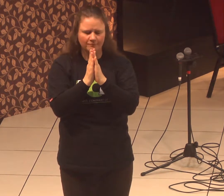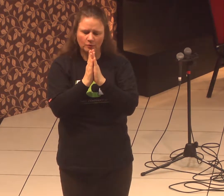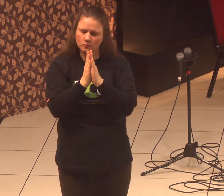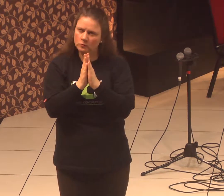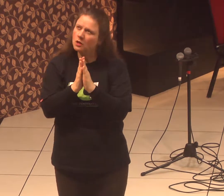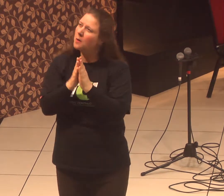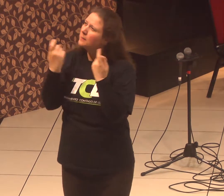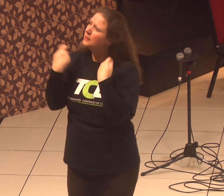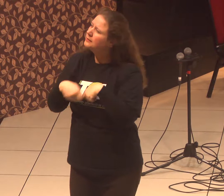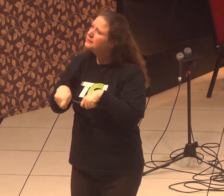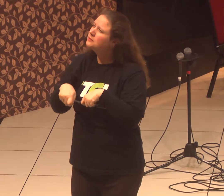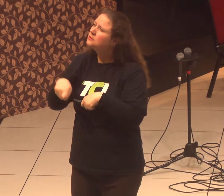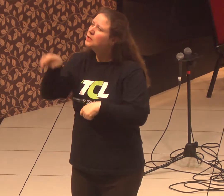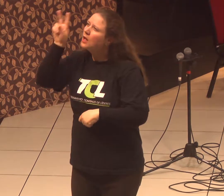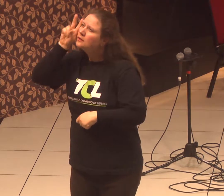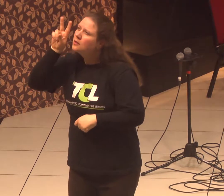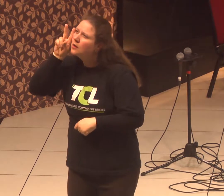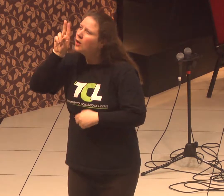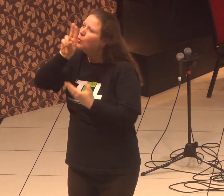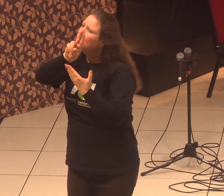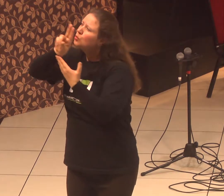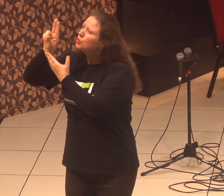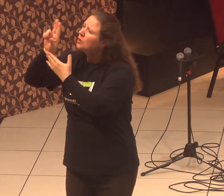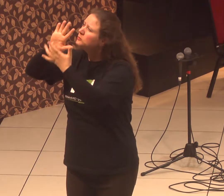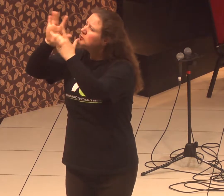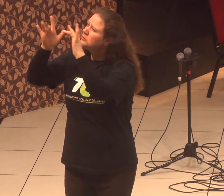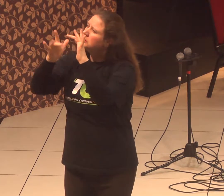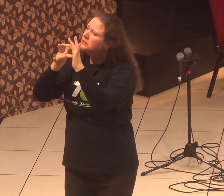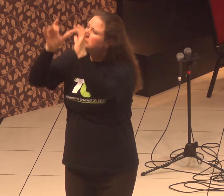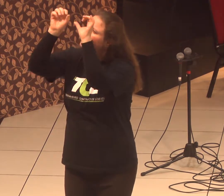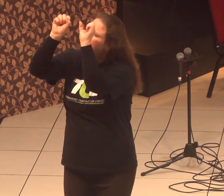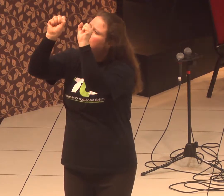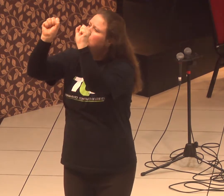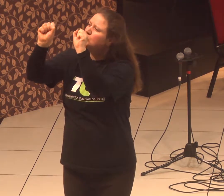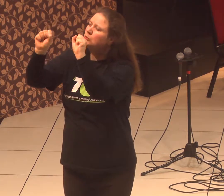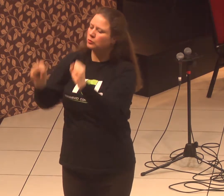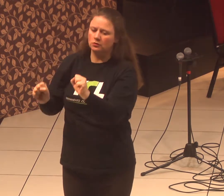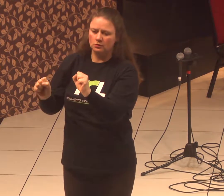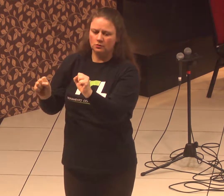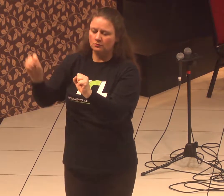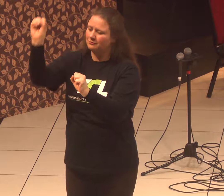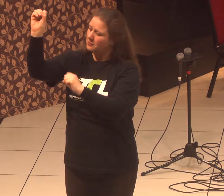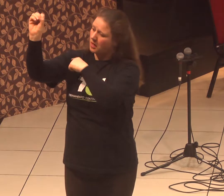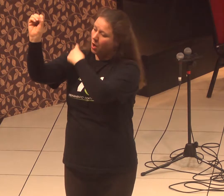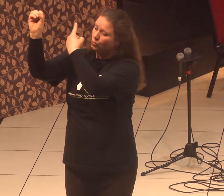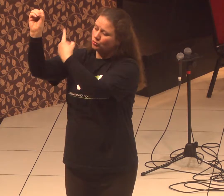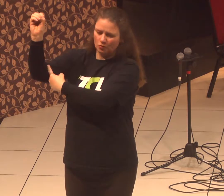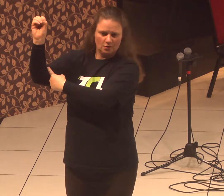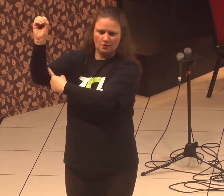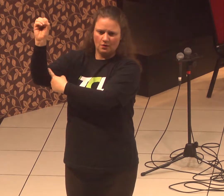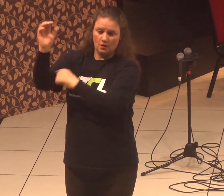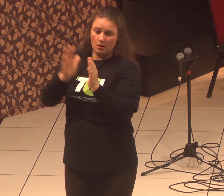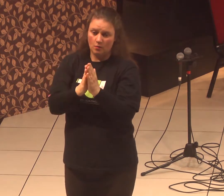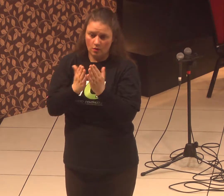na minha boca com essa consciência. Que esse nome tem poder, ele é autoridade. A Bíblia diz que ele é autoridade no céu, na